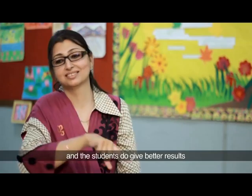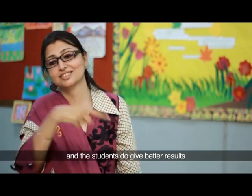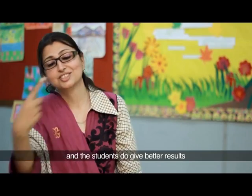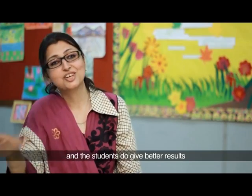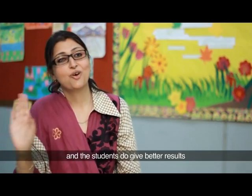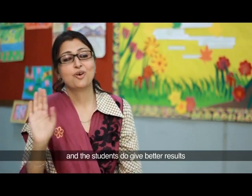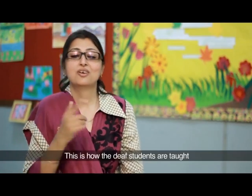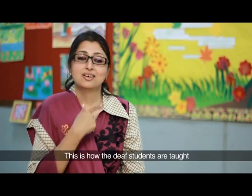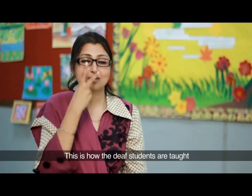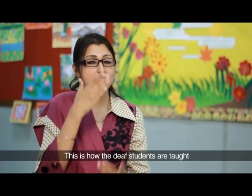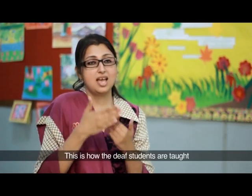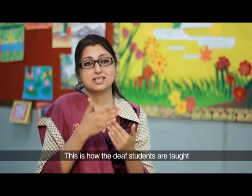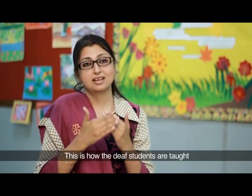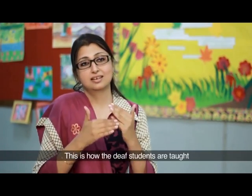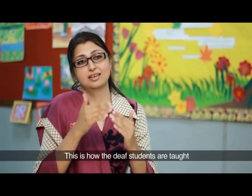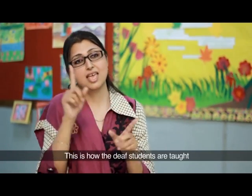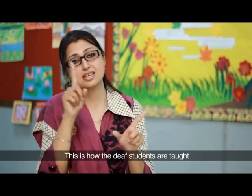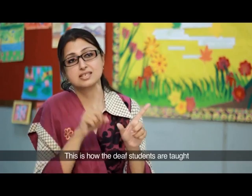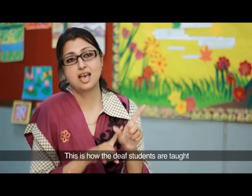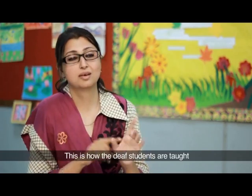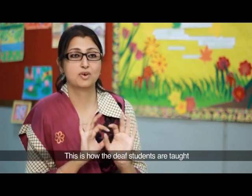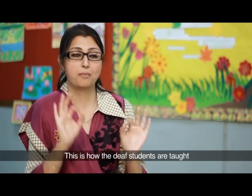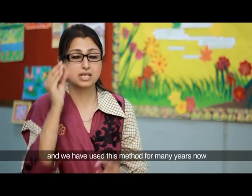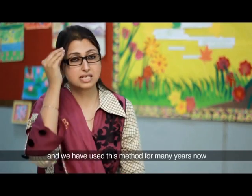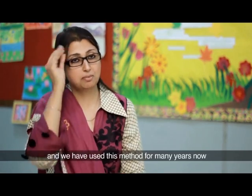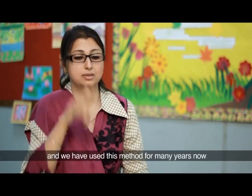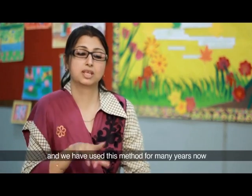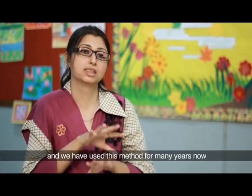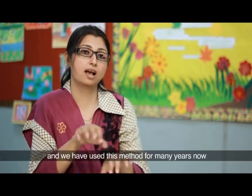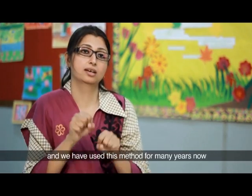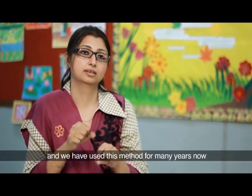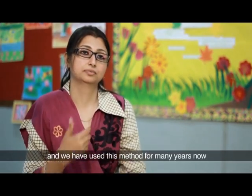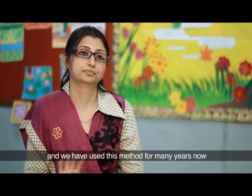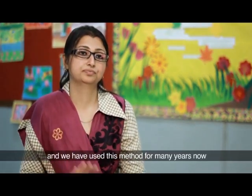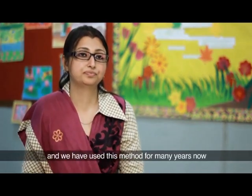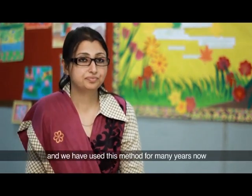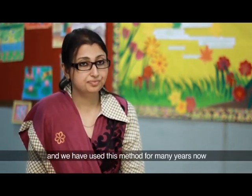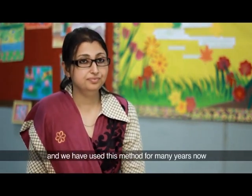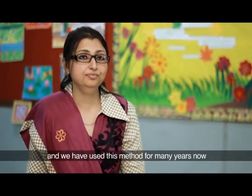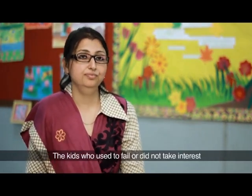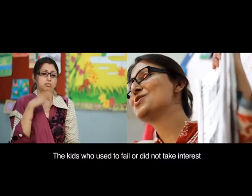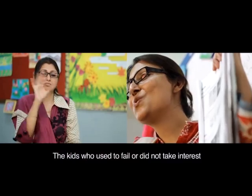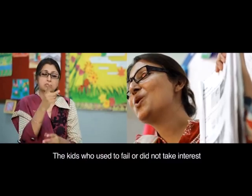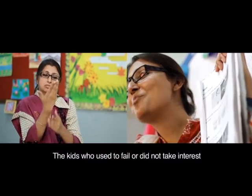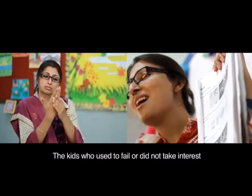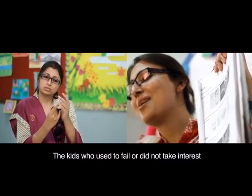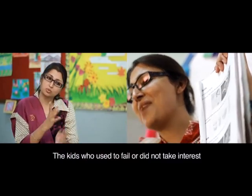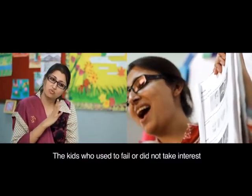हैं। यही डेफ को पढ़ाने का एक तरीका है जो साल ब साल से पढ़ाया जा रहा है। जो बच्चे बार बार फेल होते थे